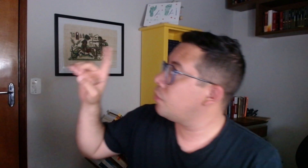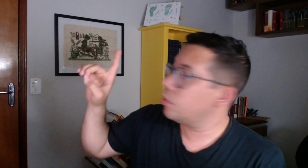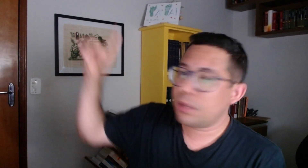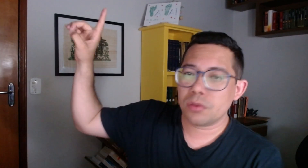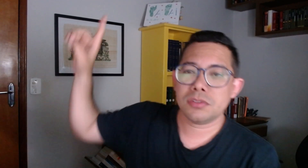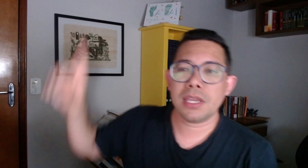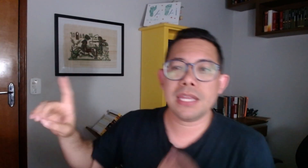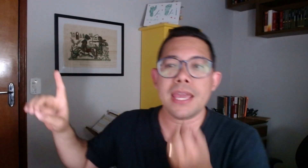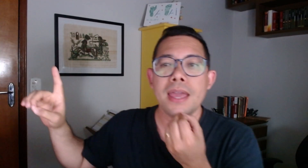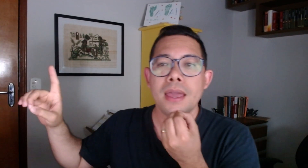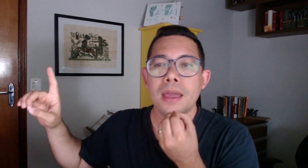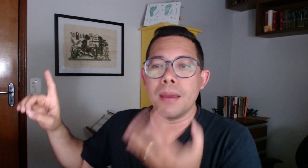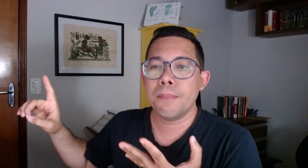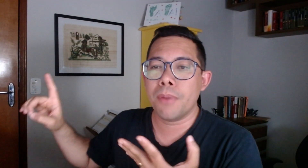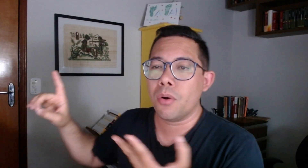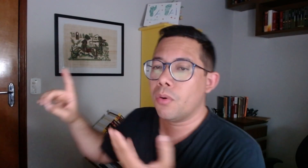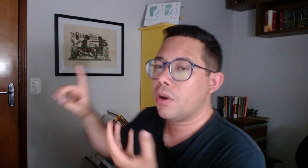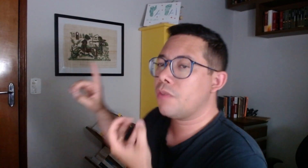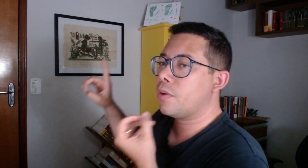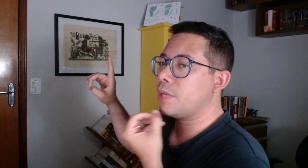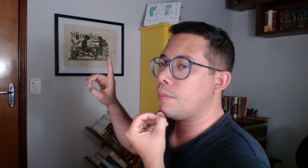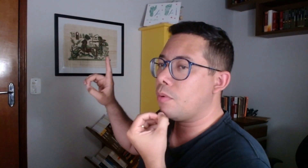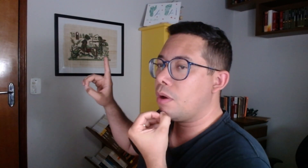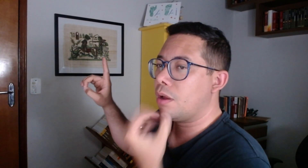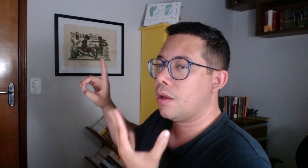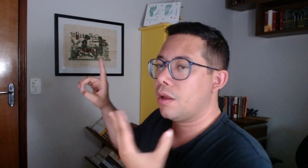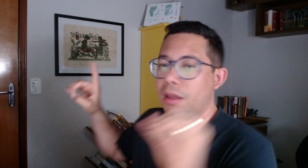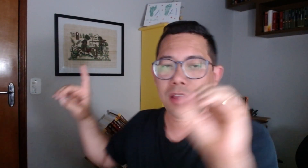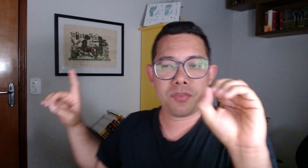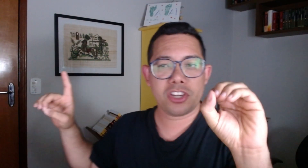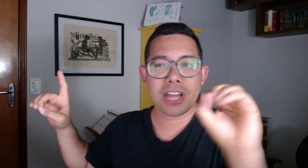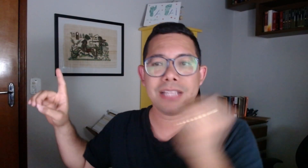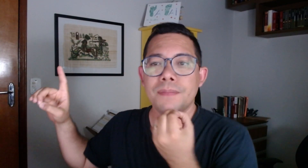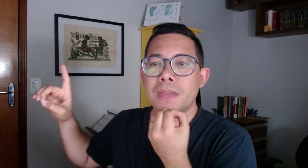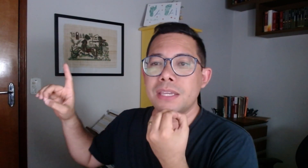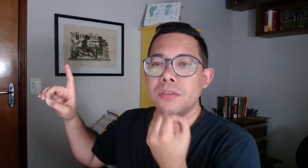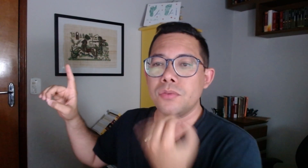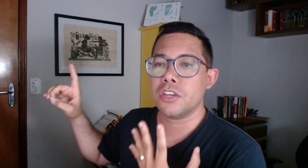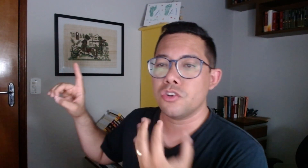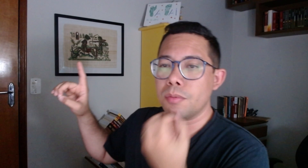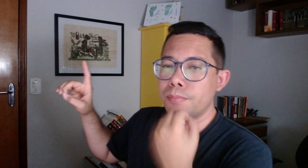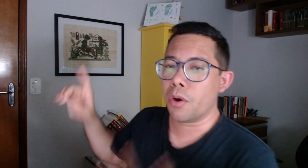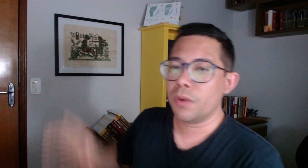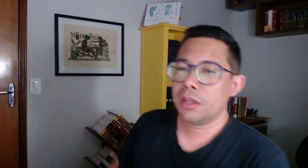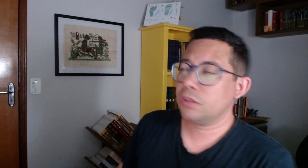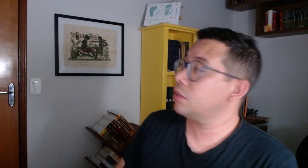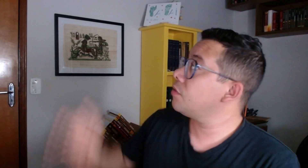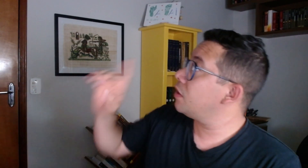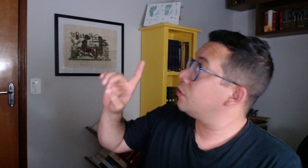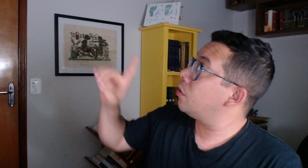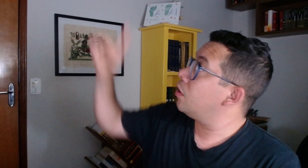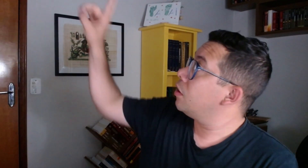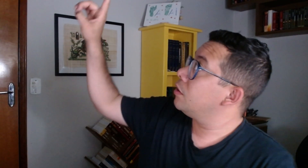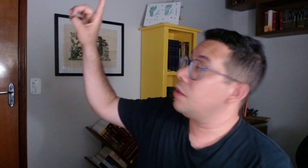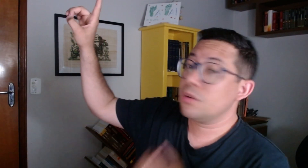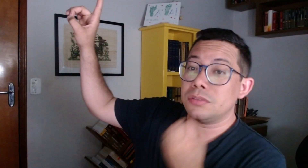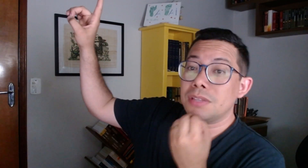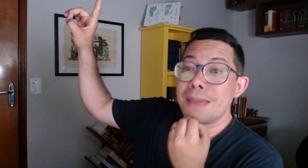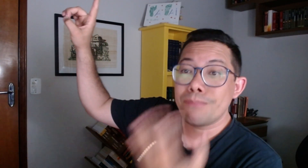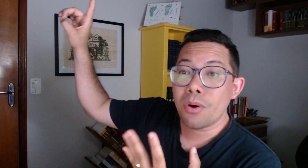eu falo Deus, ele é bom. Olha a forma da mão fechada aqui no queixo. Bom, então você está falando Deus é bom,